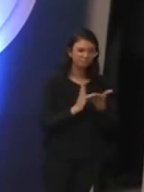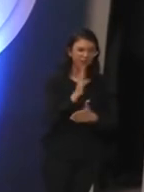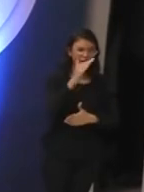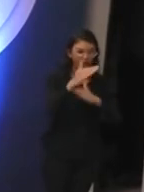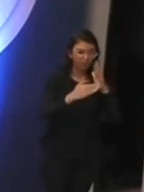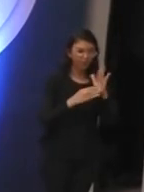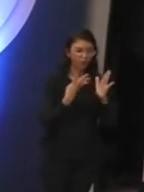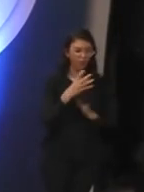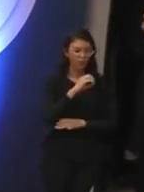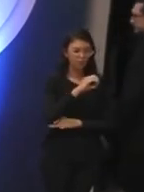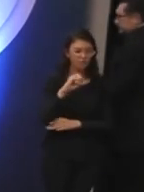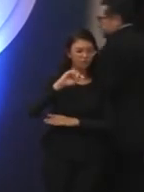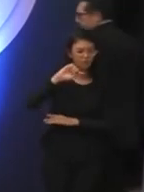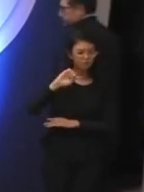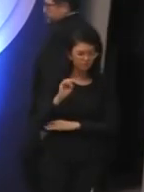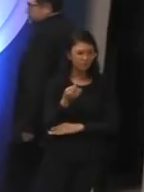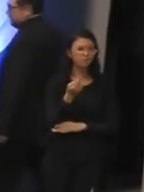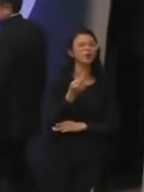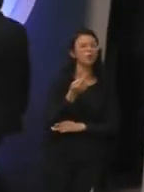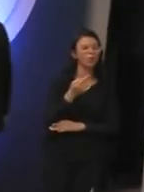mil unidades consumidoras.